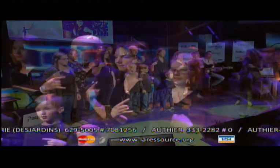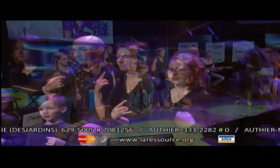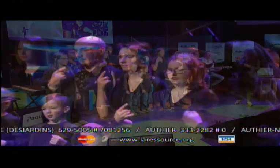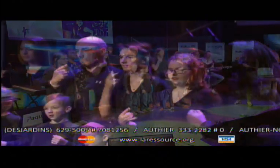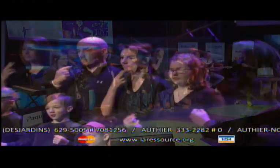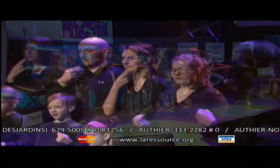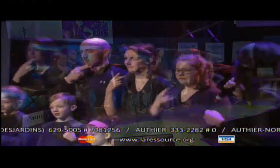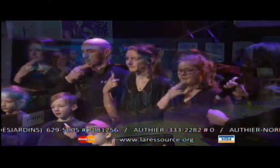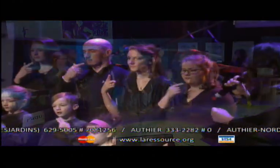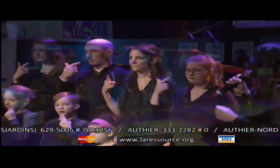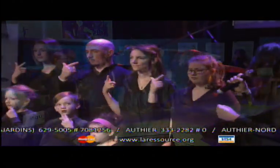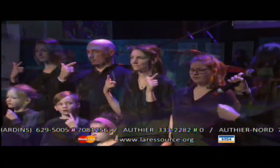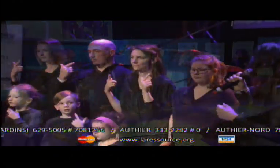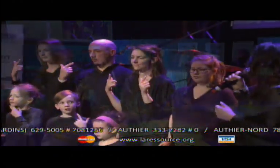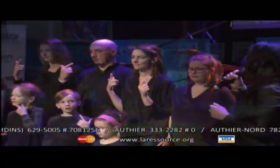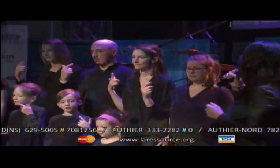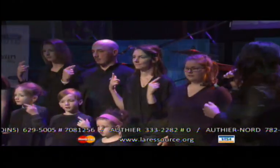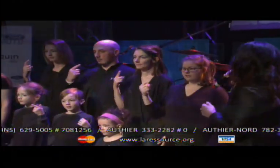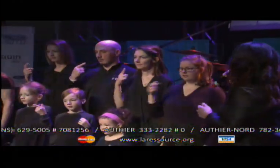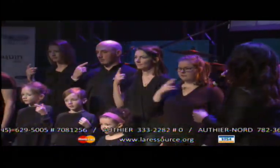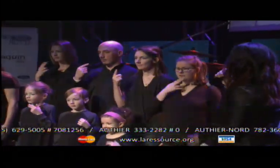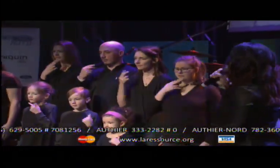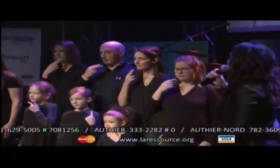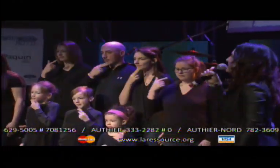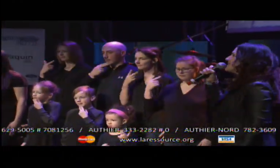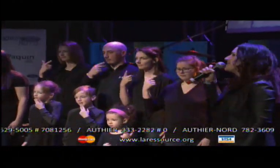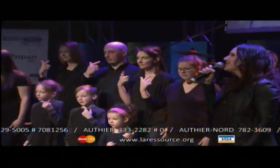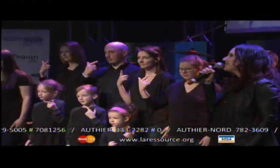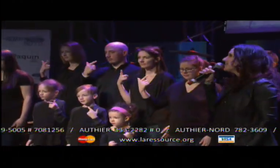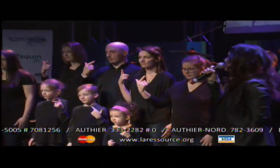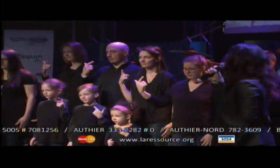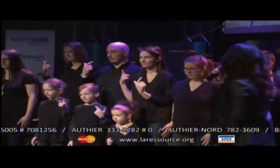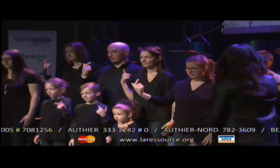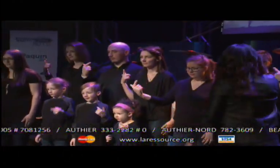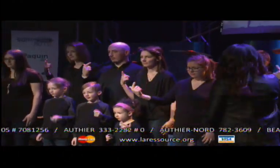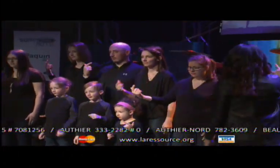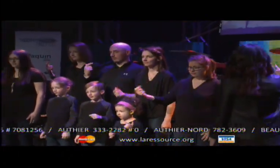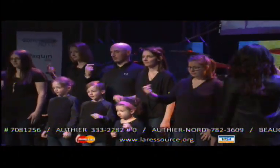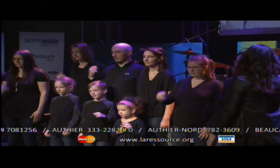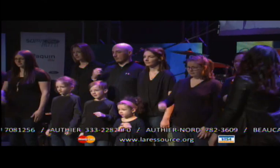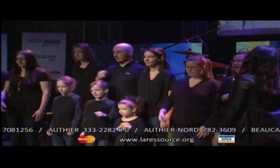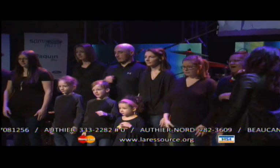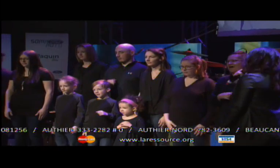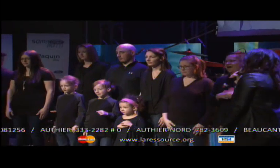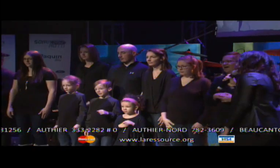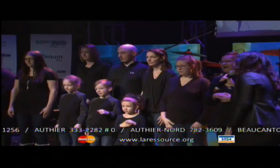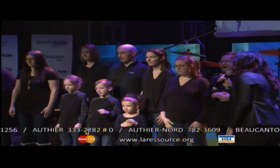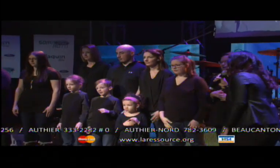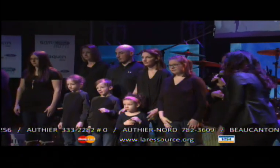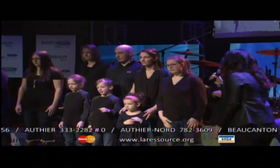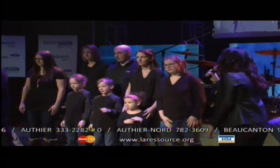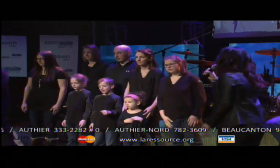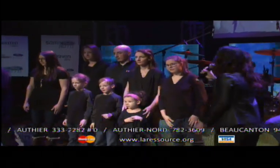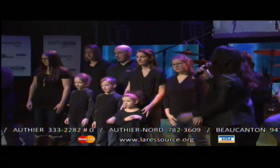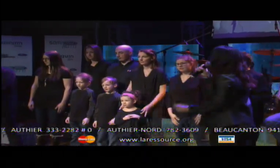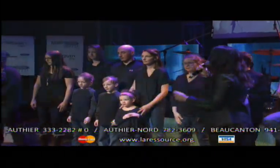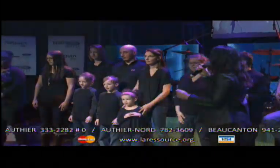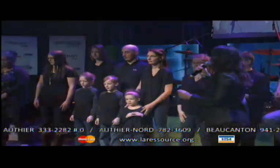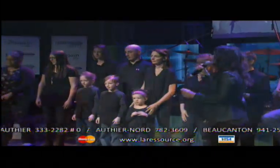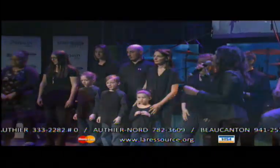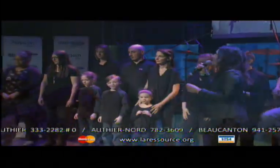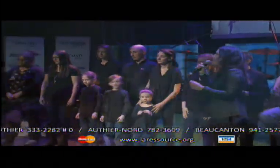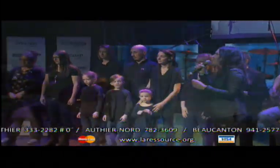alcool. Je vole, je vole. La la la la